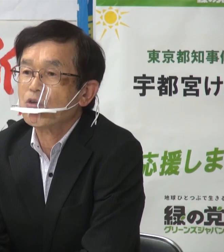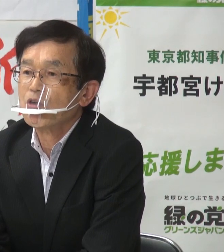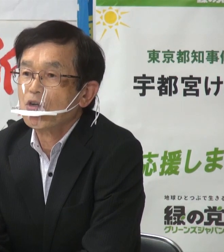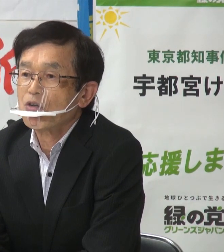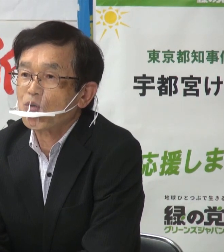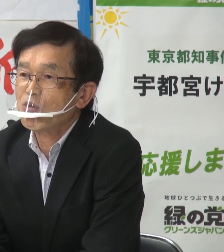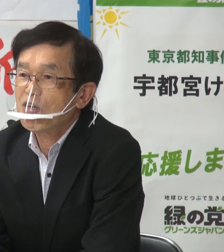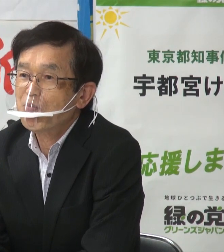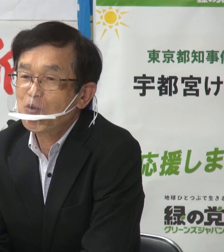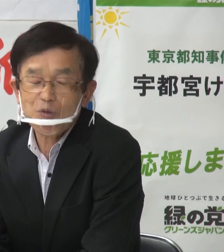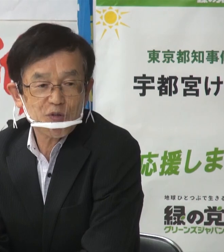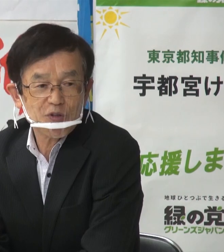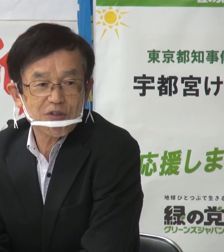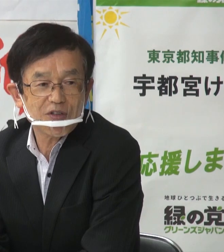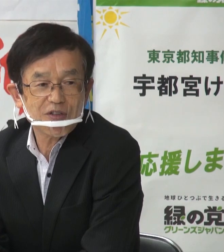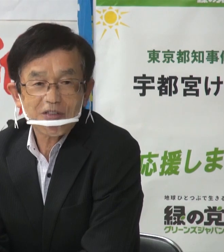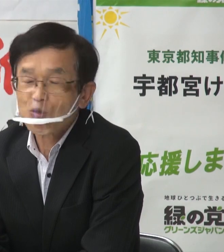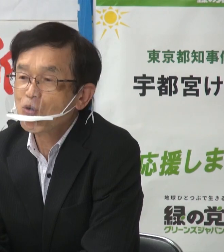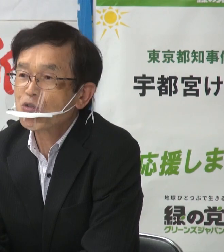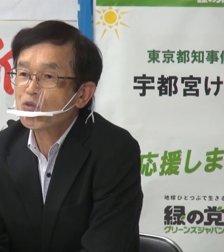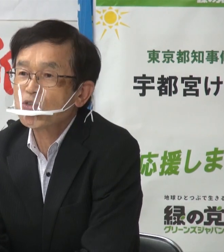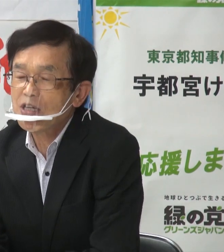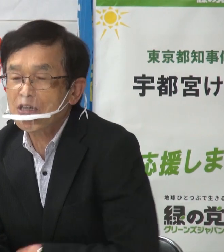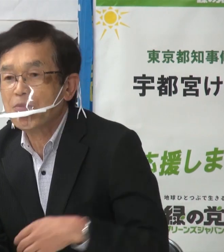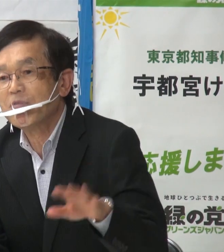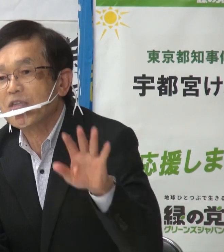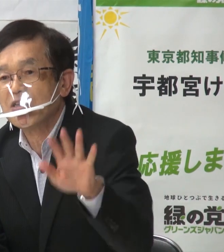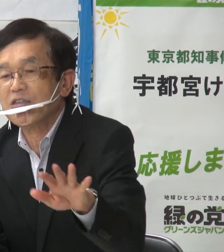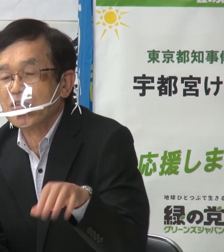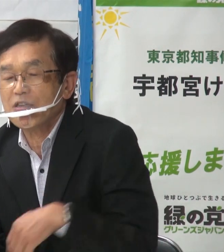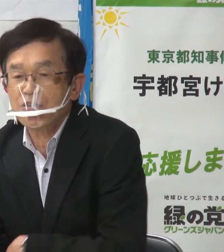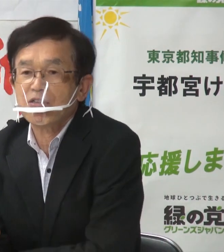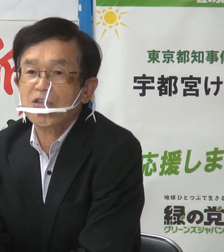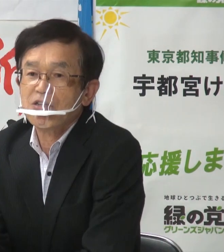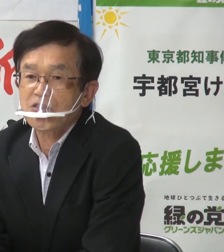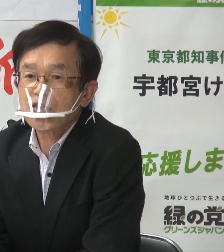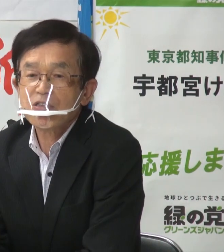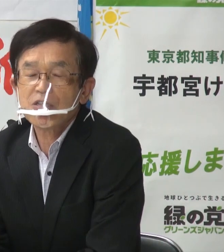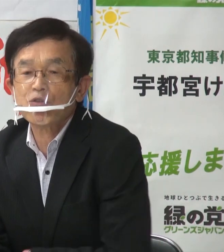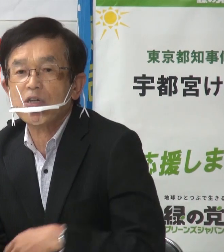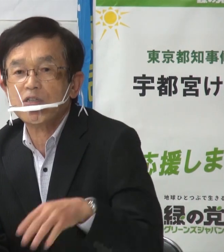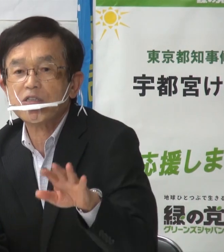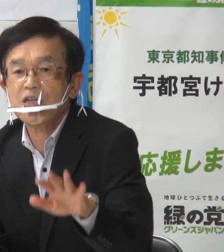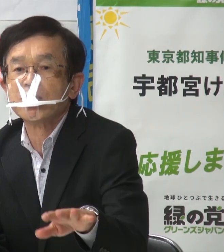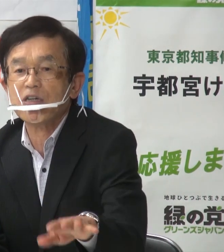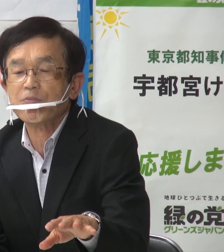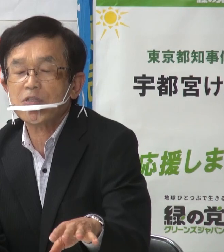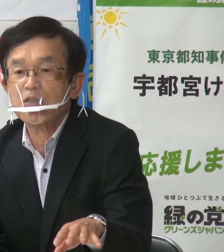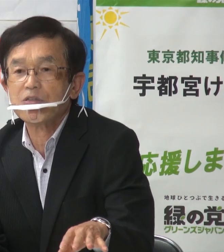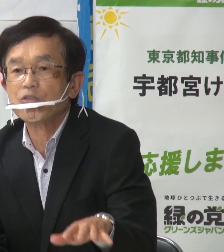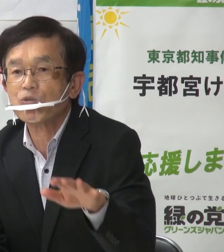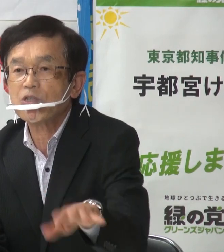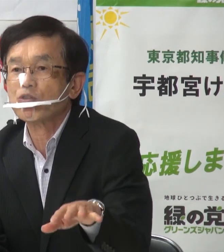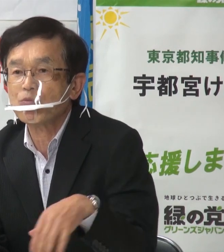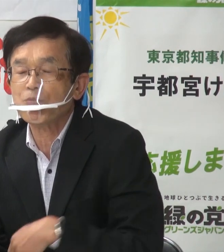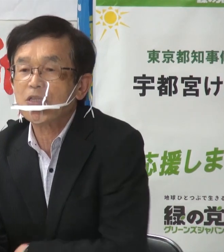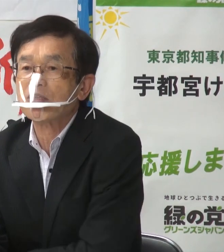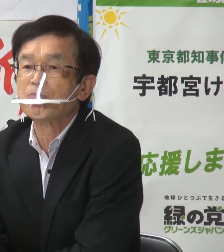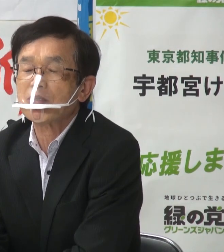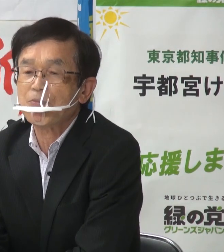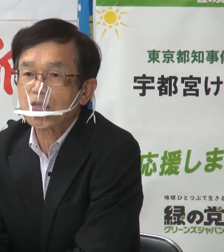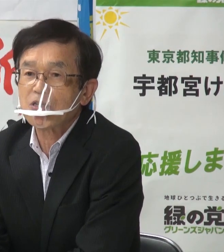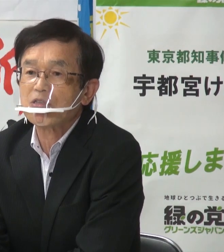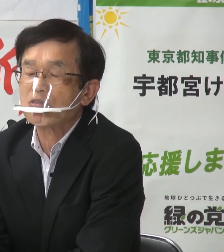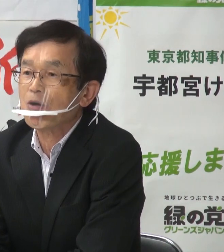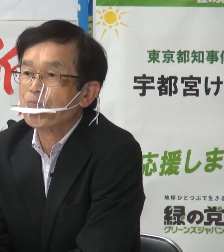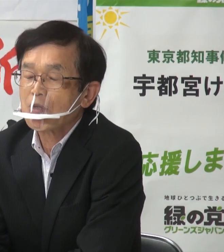たと。これはもう東京で今まで参議院選挙は1単位じゃありません。で小選挙区もまだ